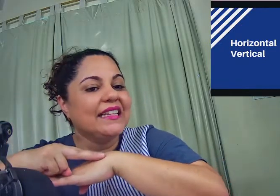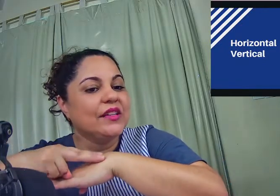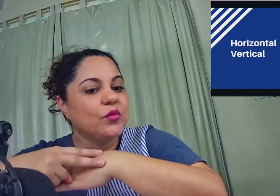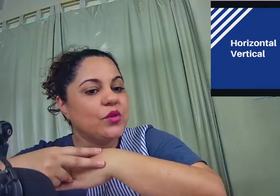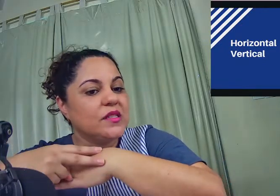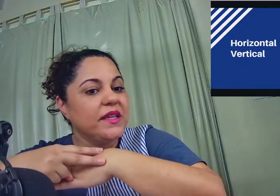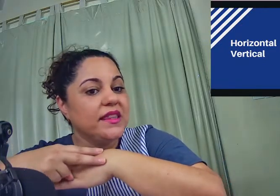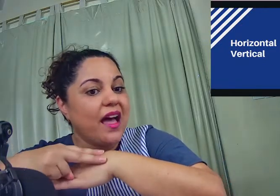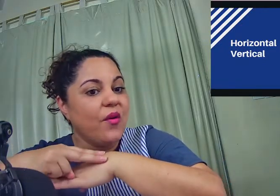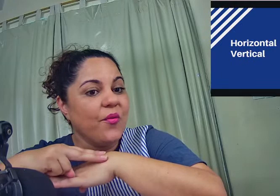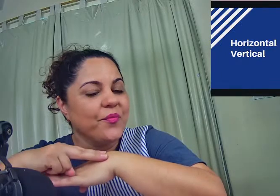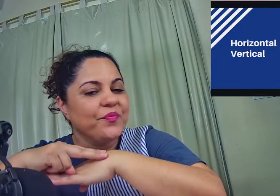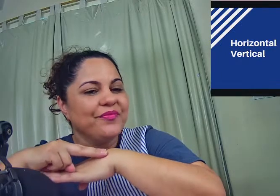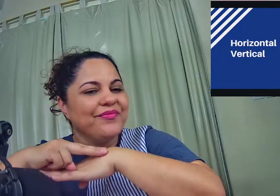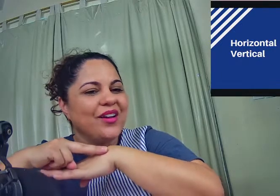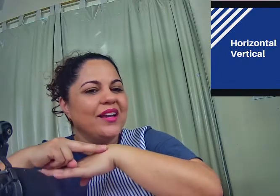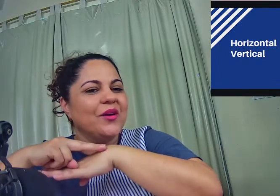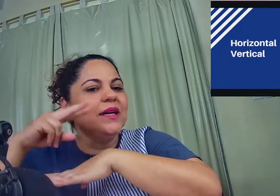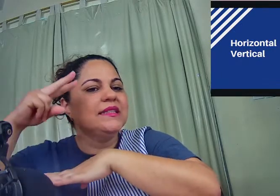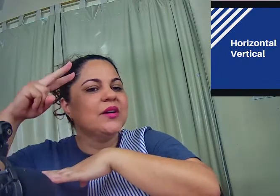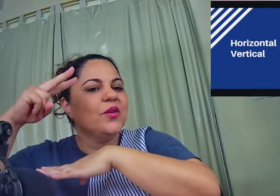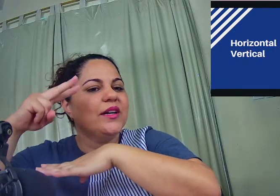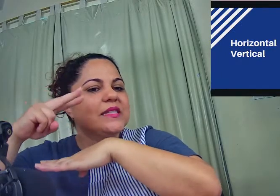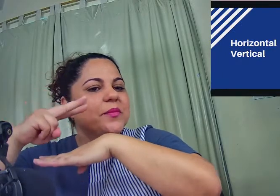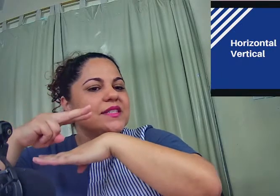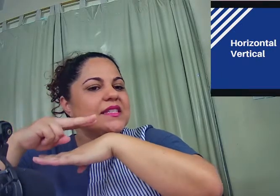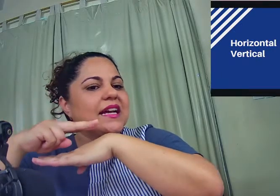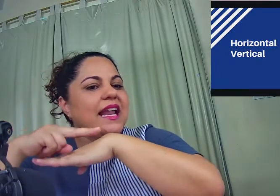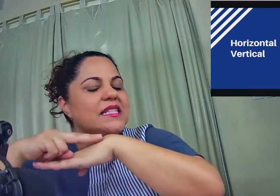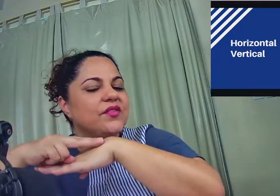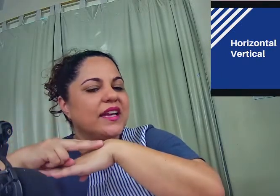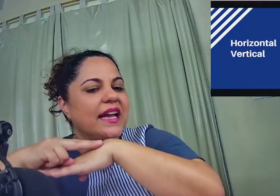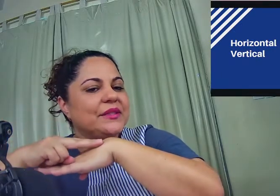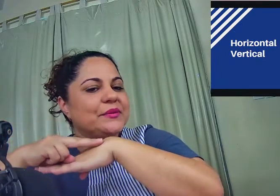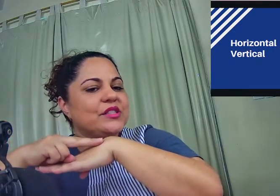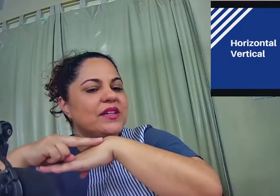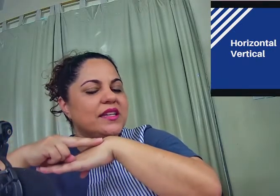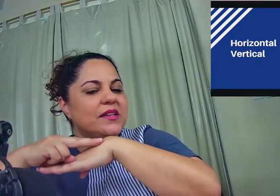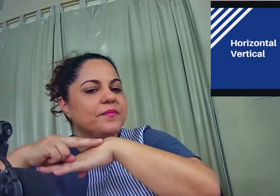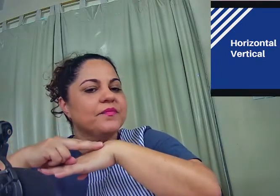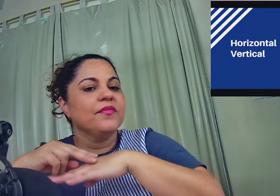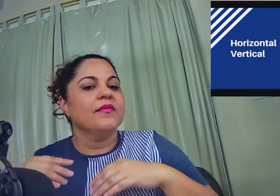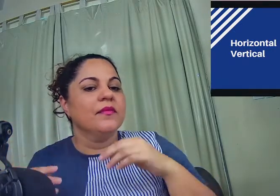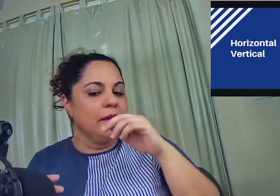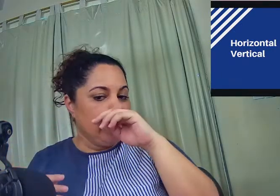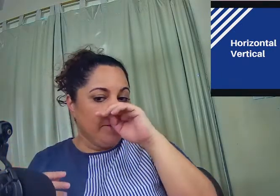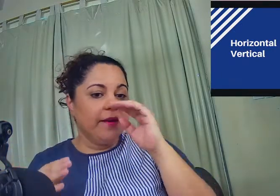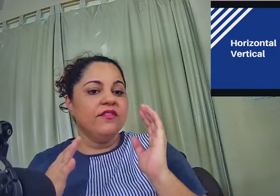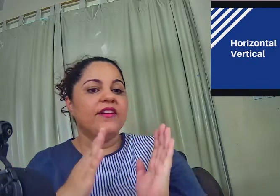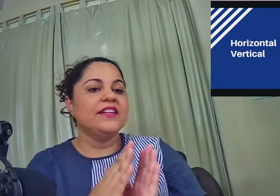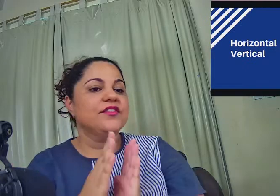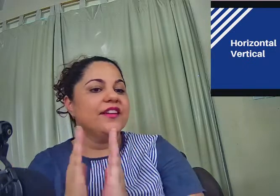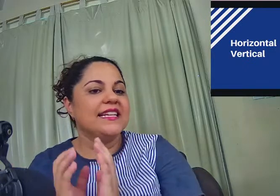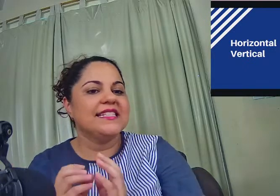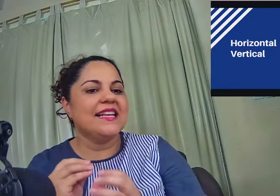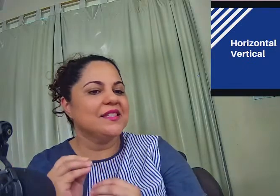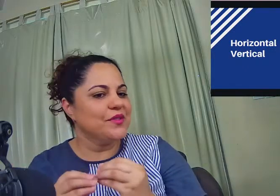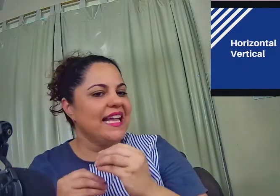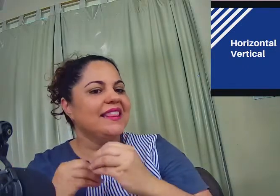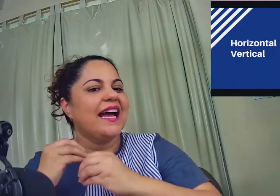no hospital. Olha quanta coisa pode ser classificada com isso aqui. O que vai diferenciar são os